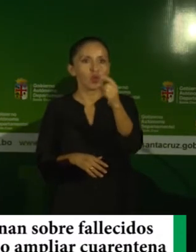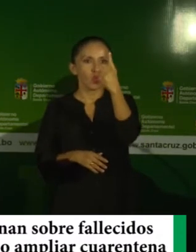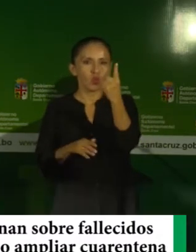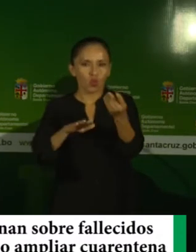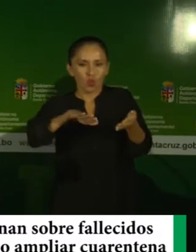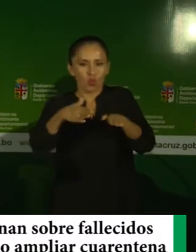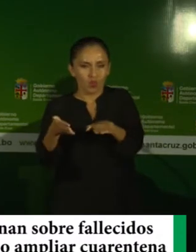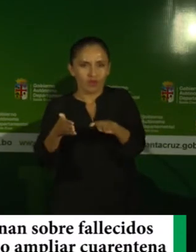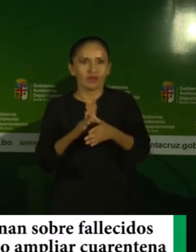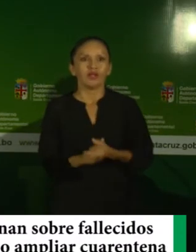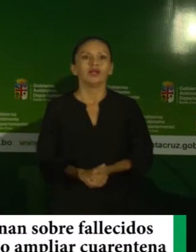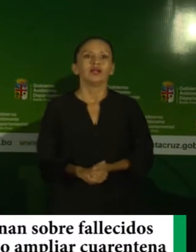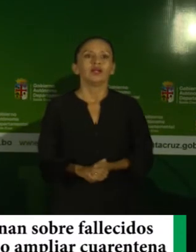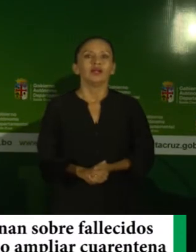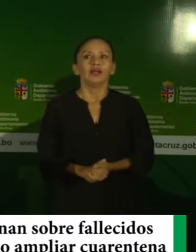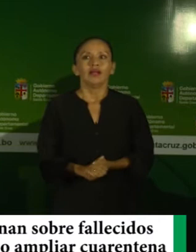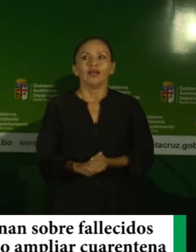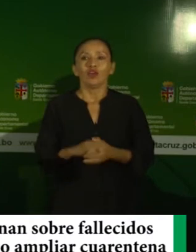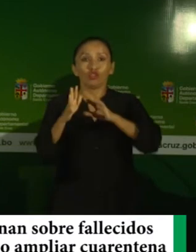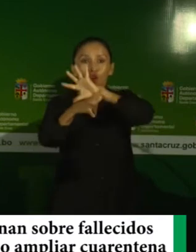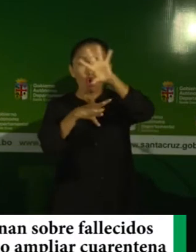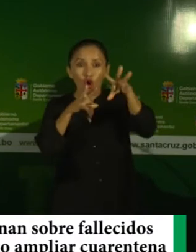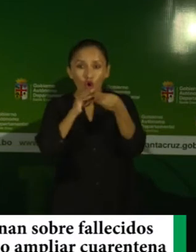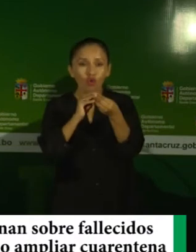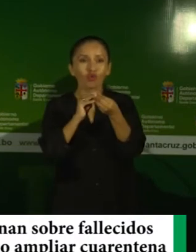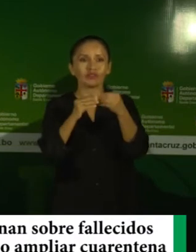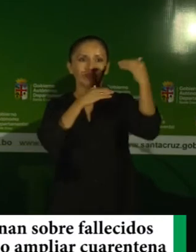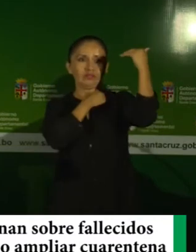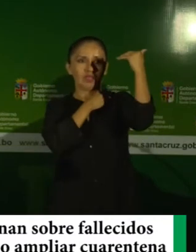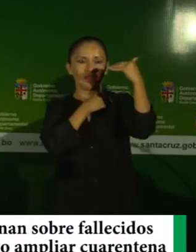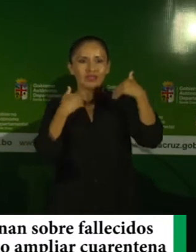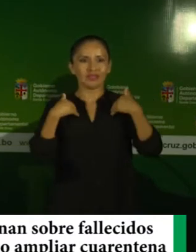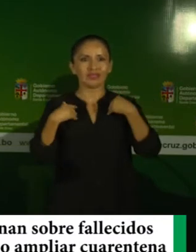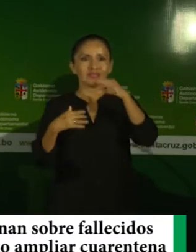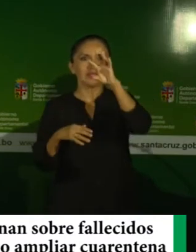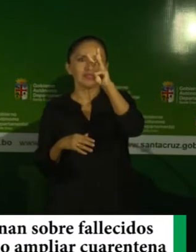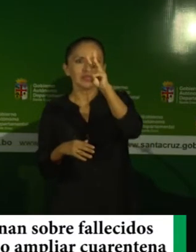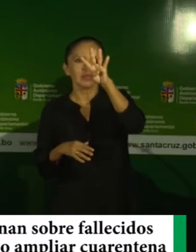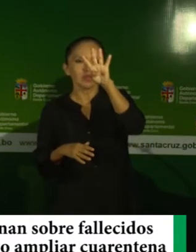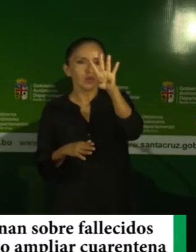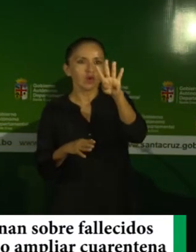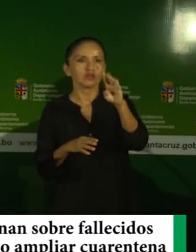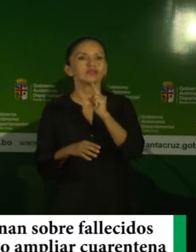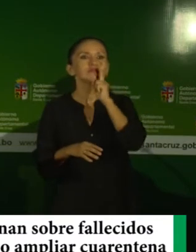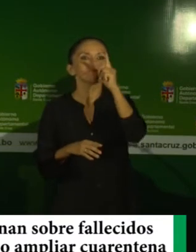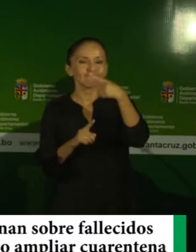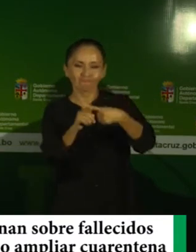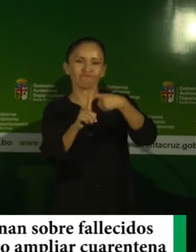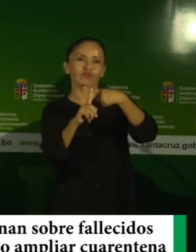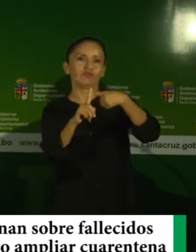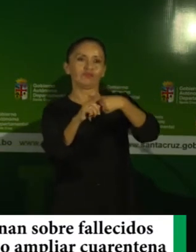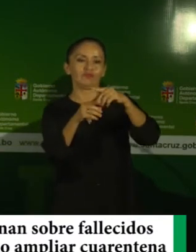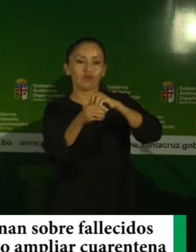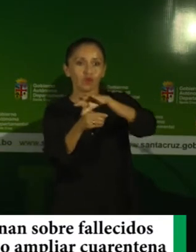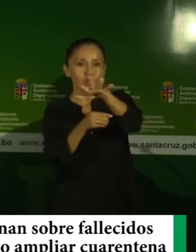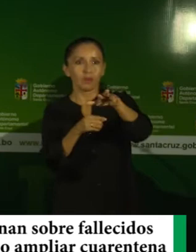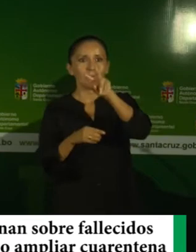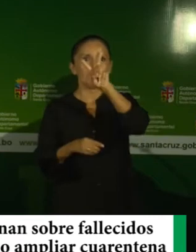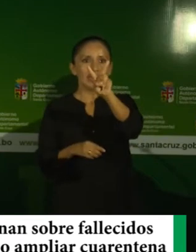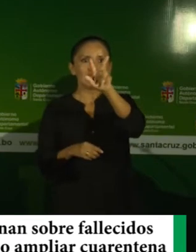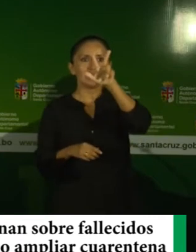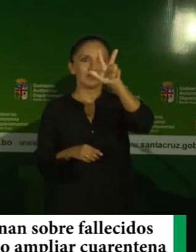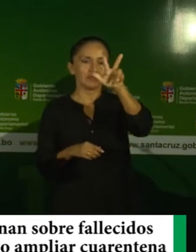un fallecido. En total, Santa Cruz tiene 64 casos confirmados,